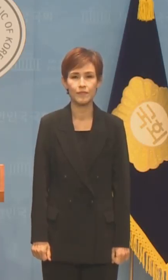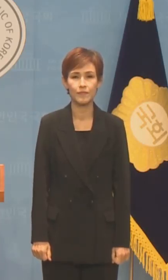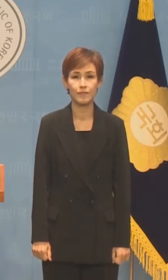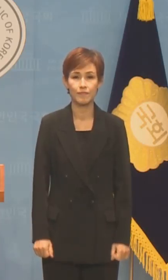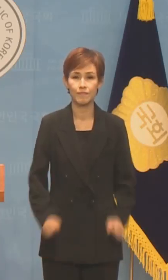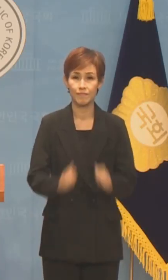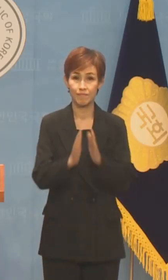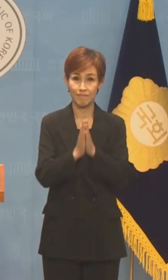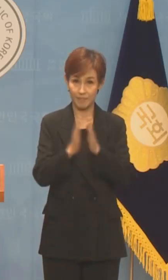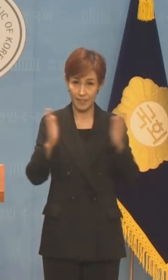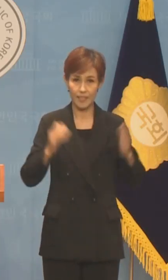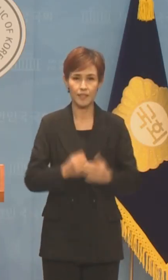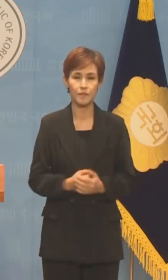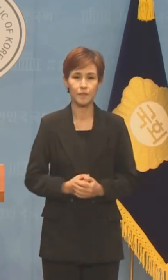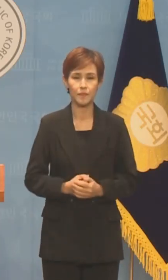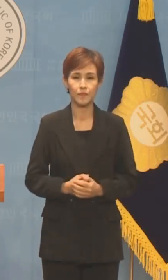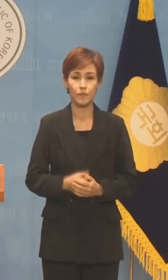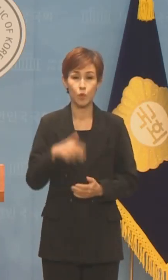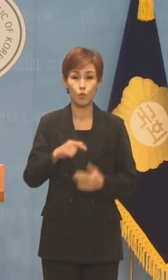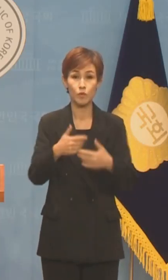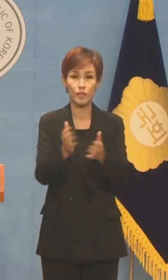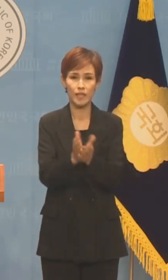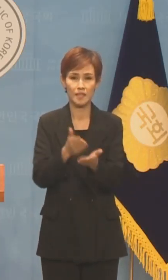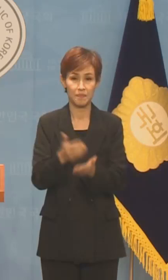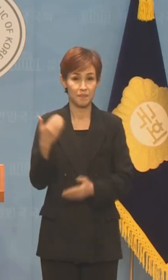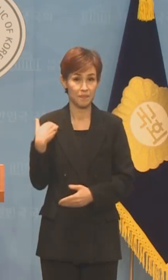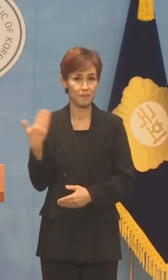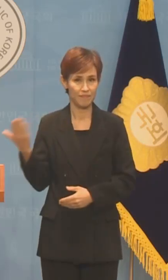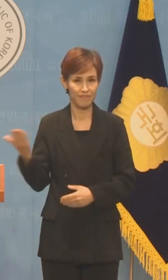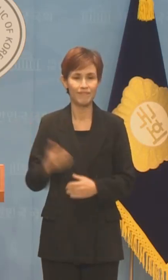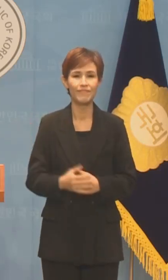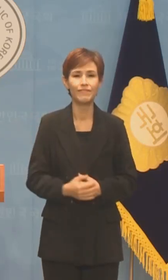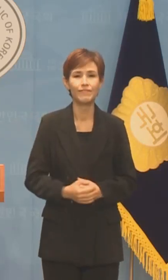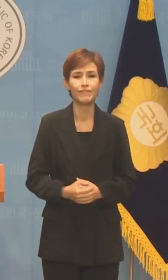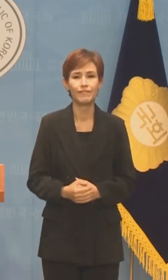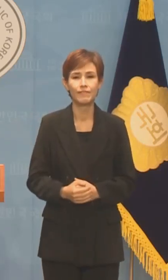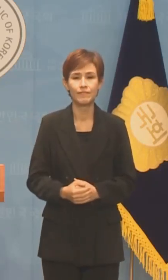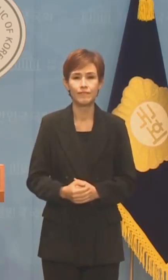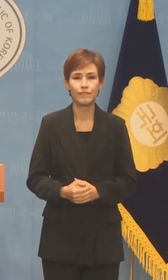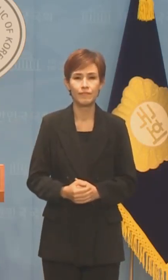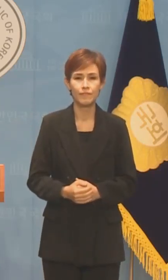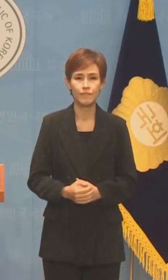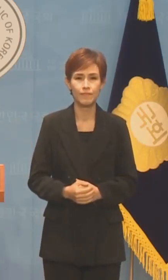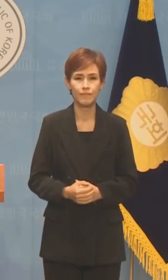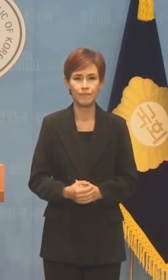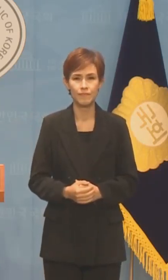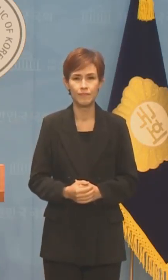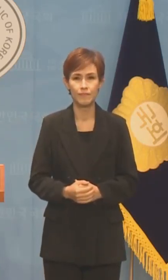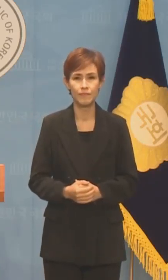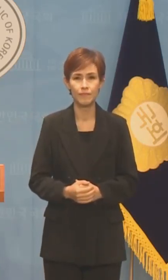브리핑 시작하겠습니다. 조국혁신당 대변인 강미정입니다.